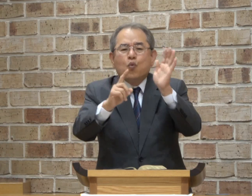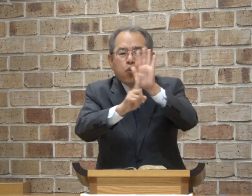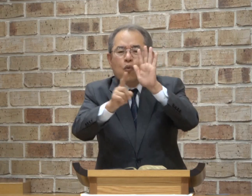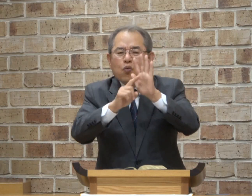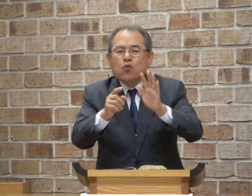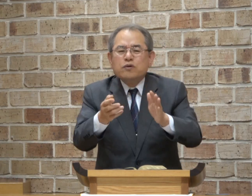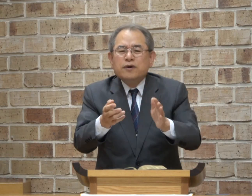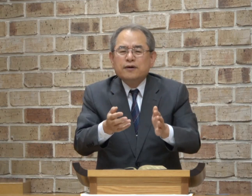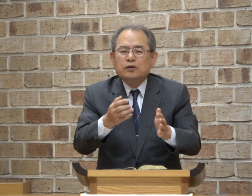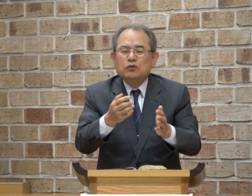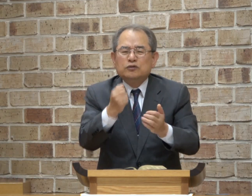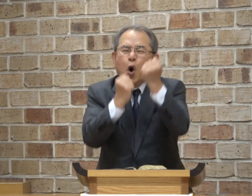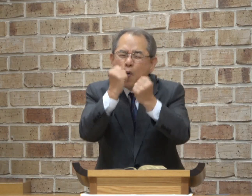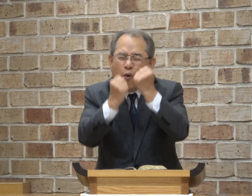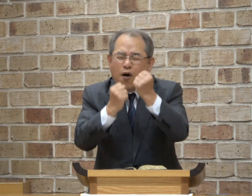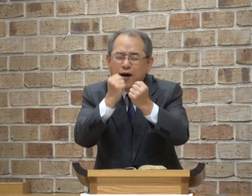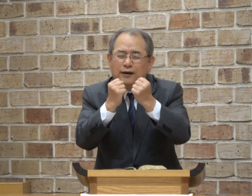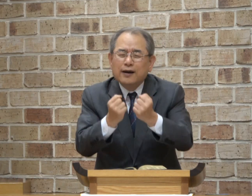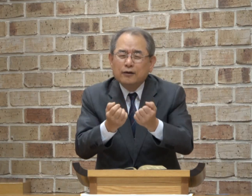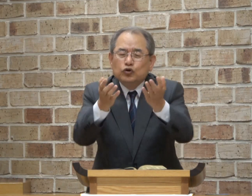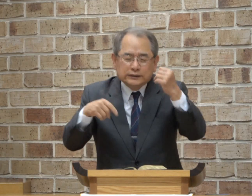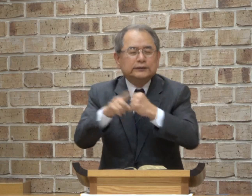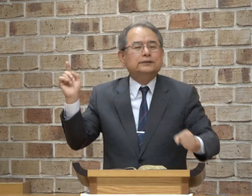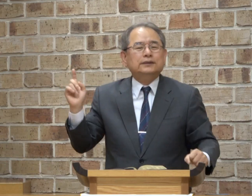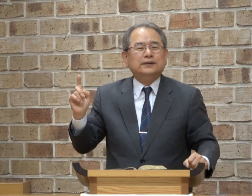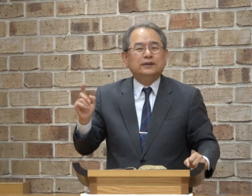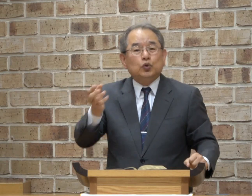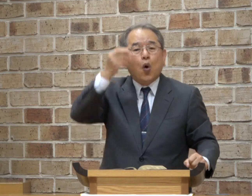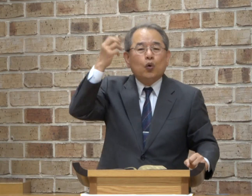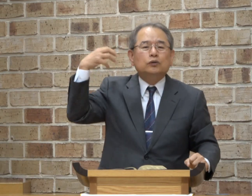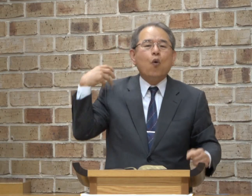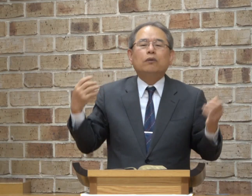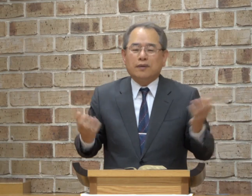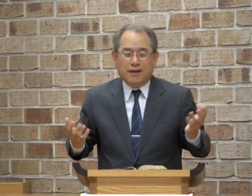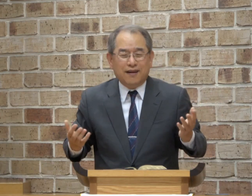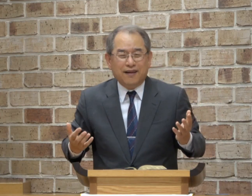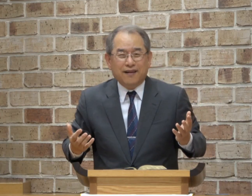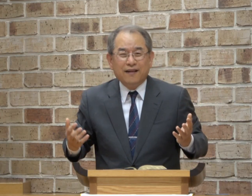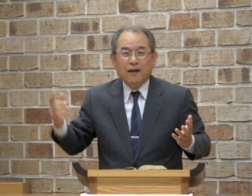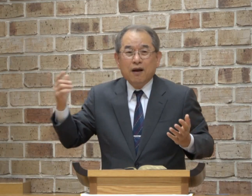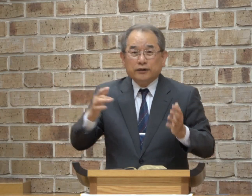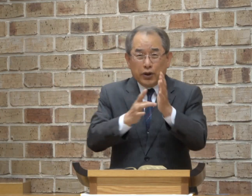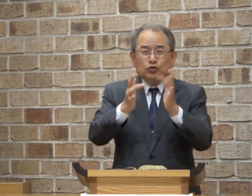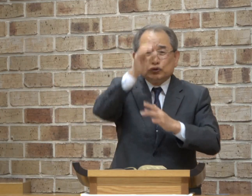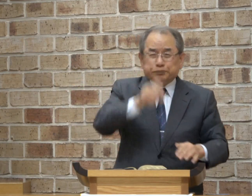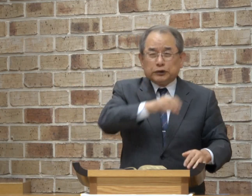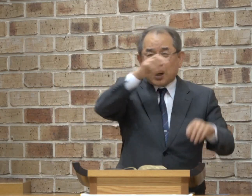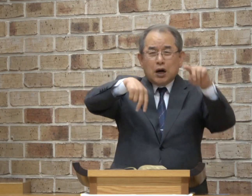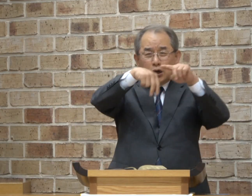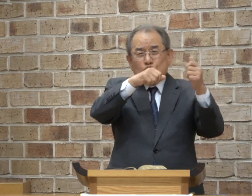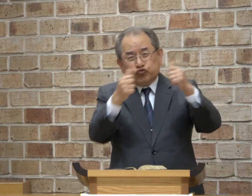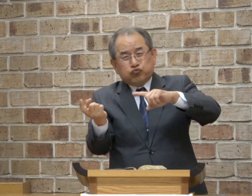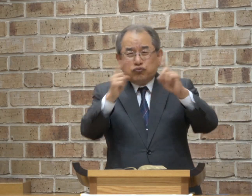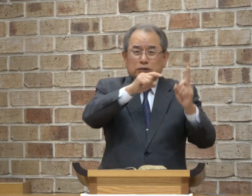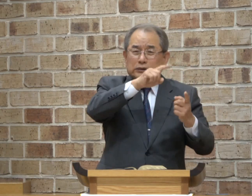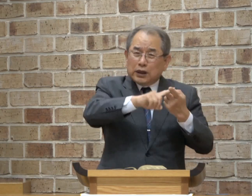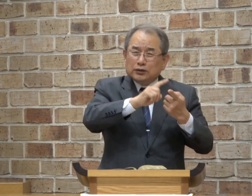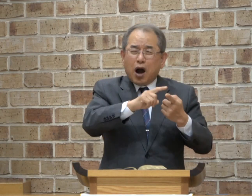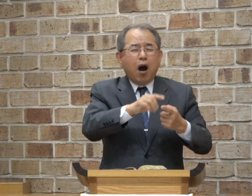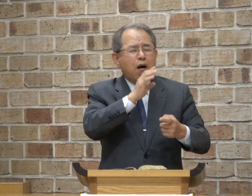예수님이 이 죄를 감당하시게끔 우리를 구원하시기 위한 하나님의 모든 계획임을 아셔야 합니다. 그 일을 이루도록 성령이 일하시고 예수님 십자가에 달려